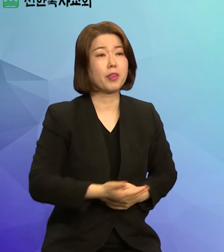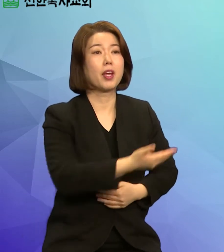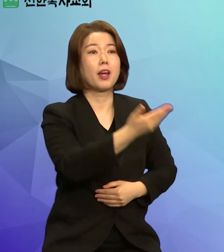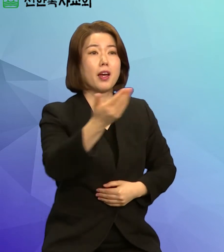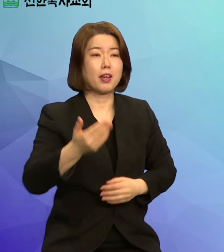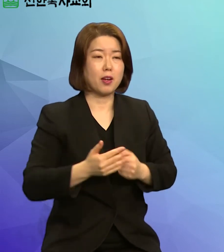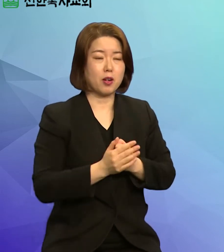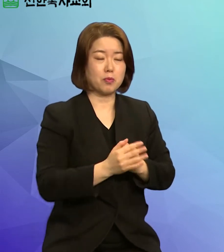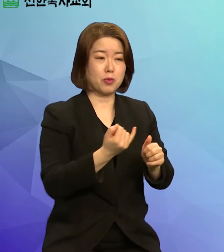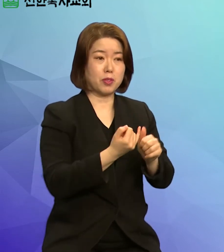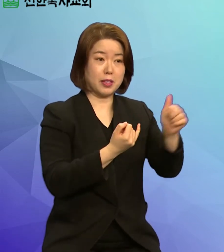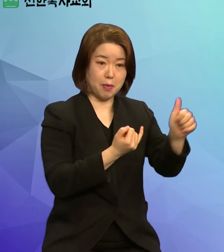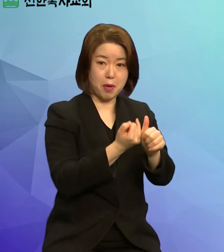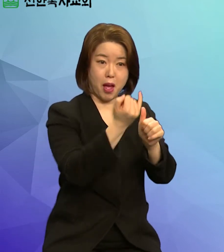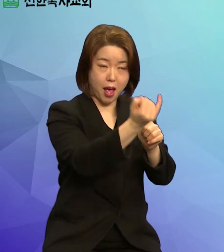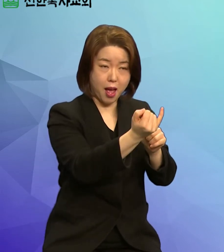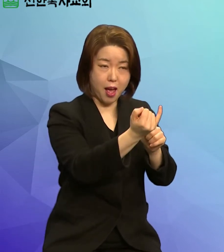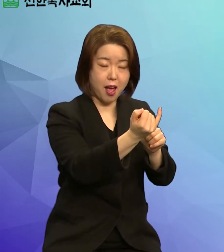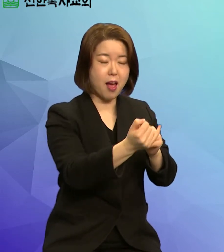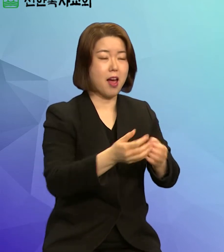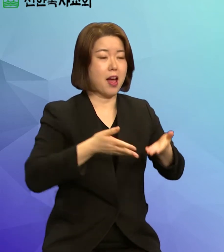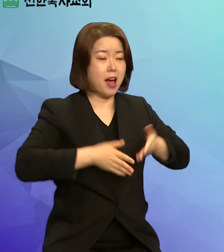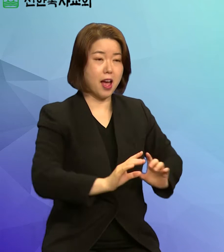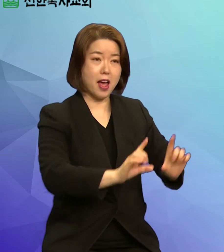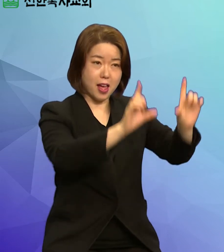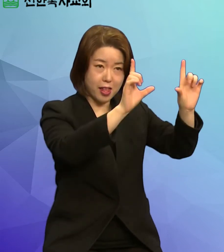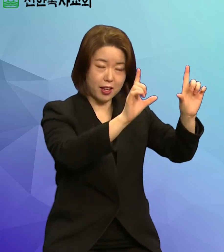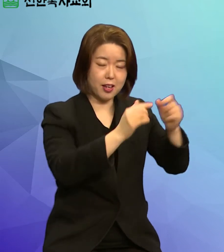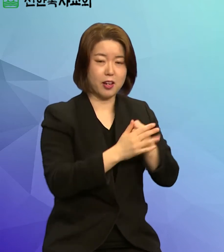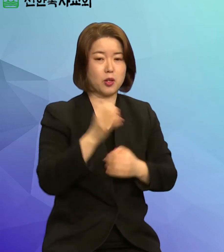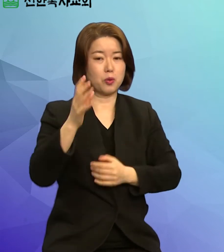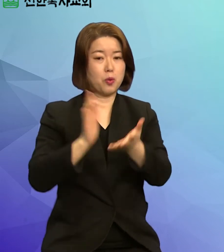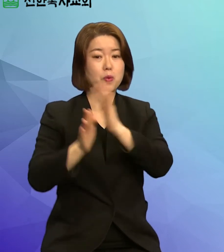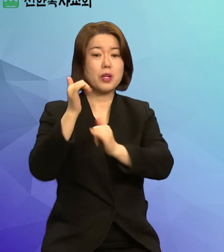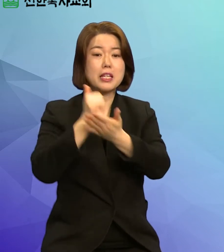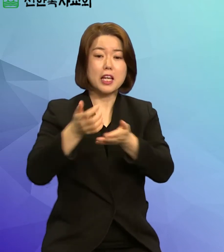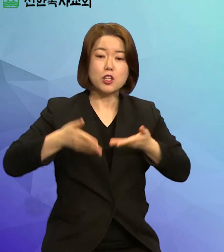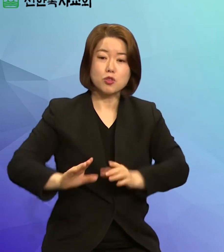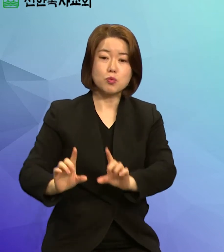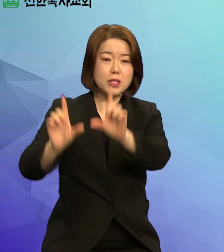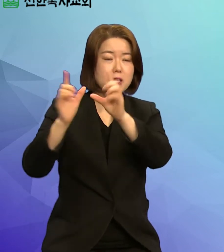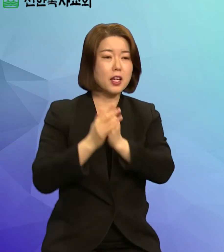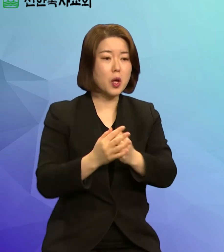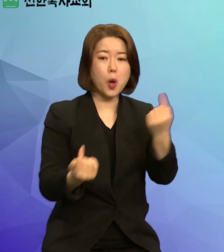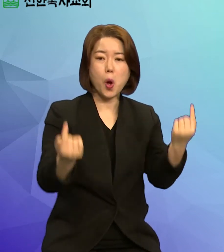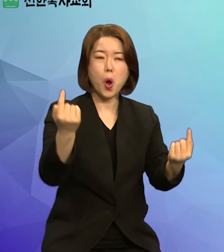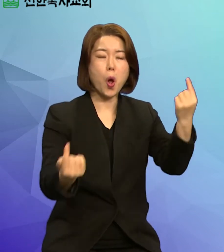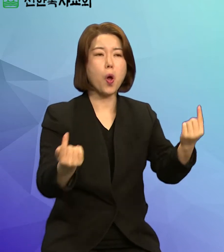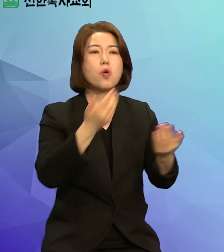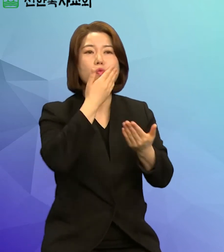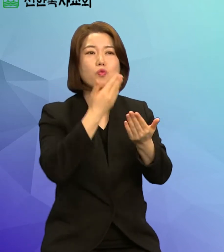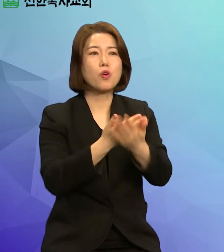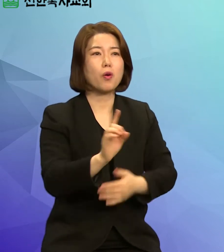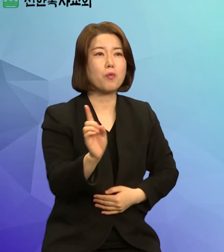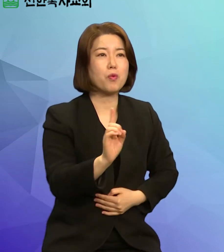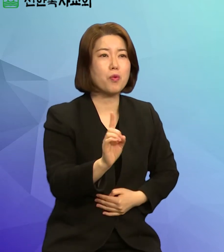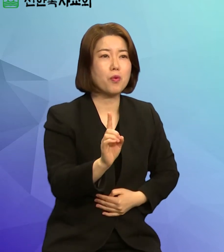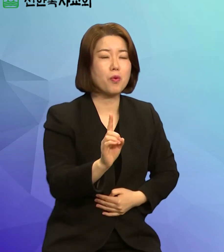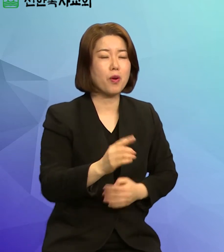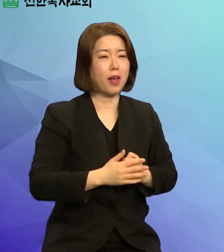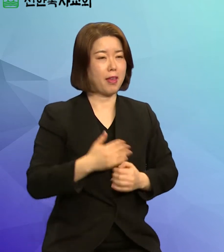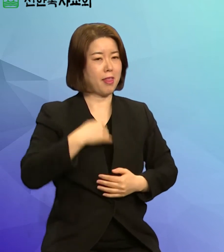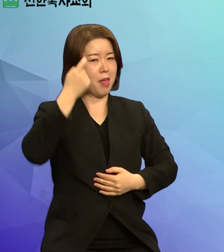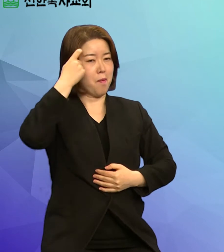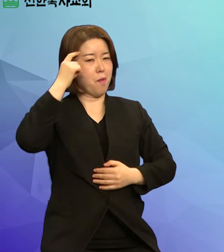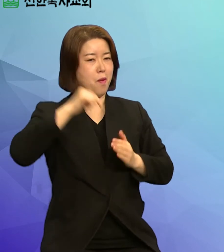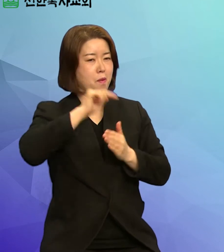여러분의 아내나 남편, 배우자의 생일과 예수님의 생일 어떤 것이 더 중요하겠습니까? 우리